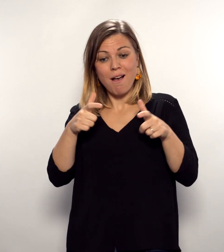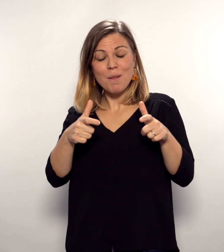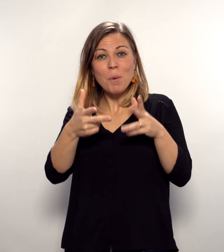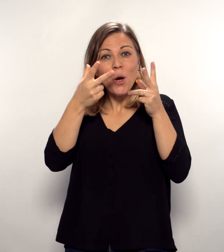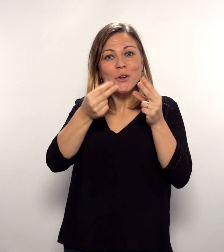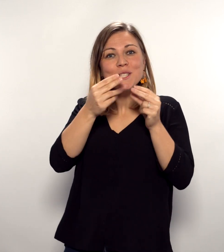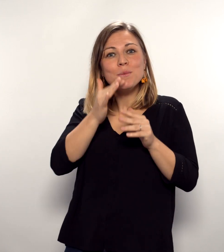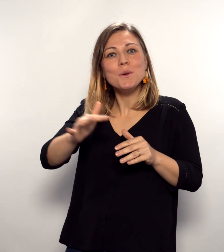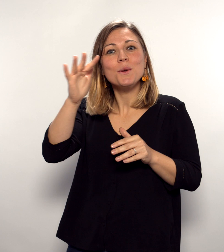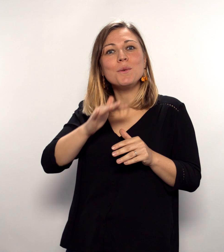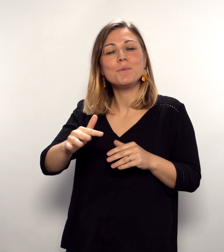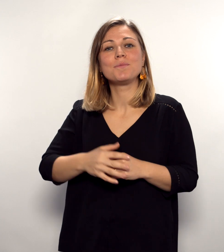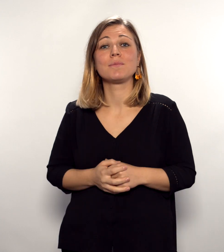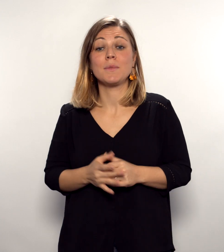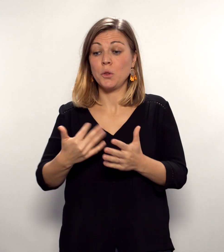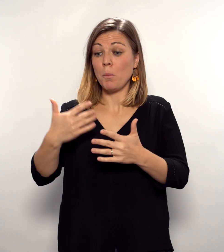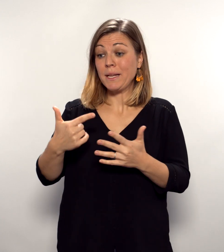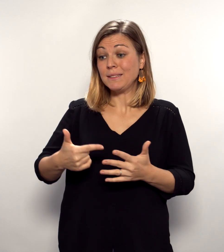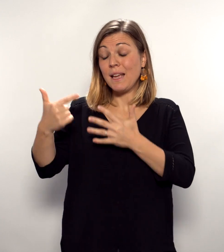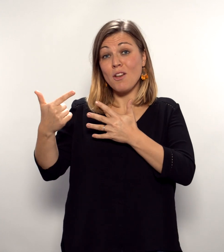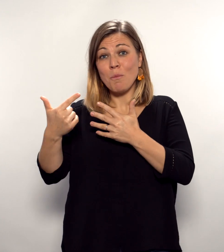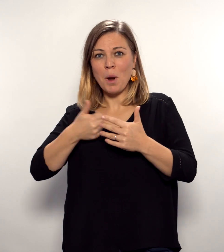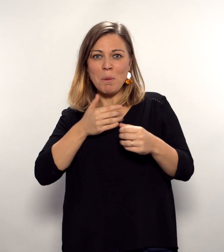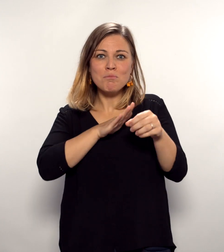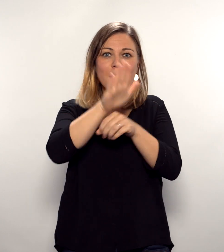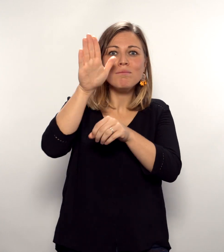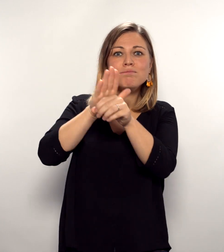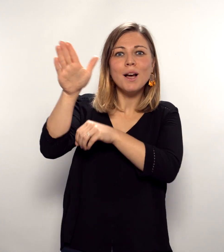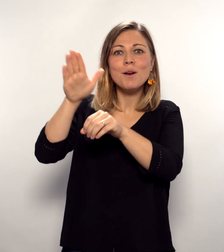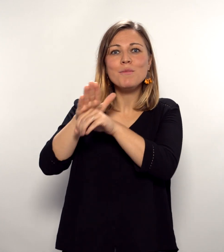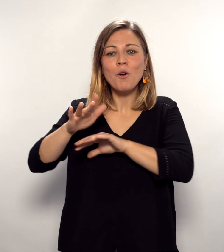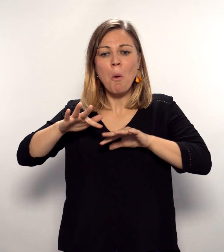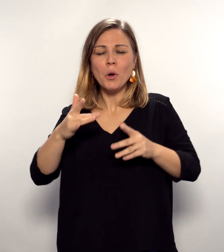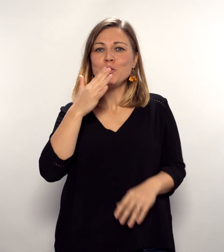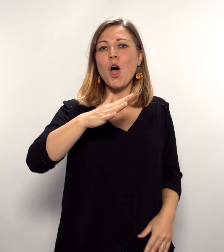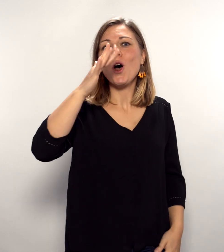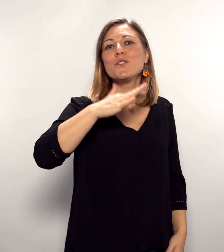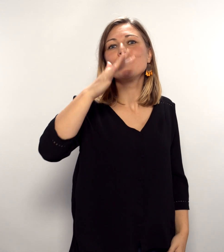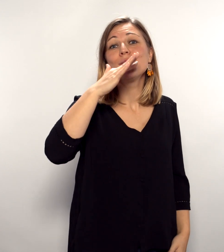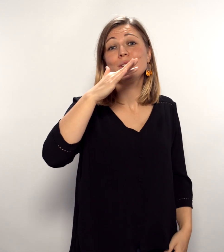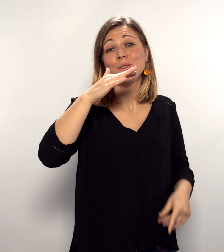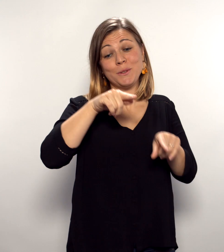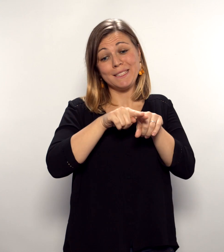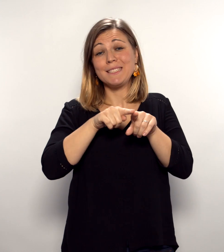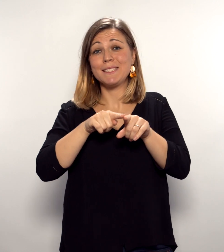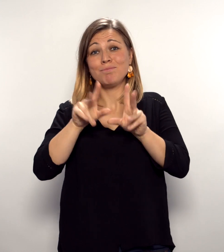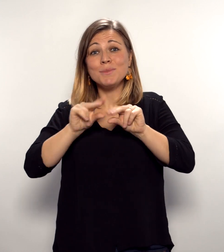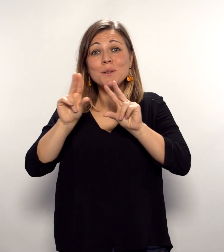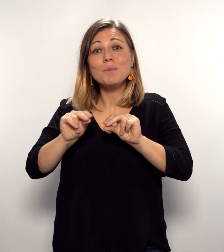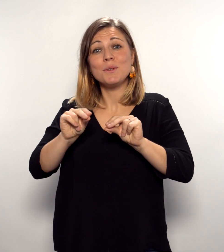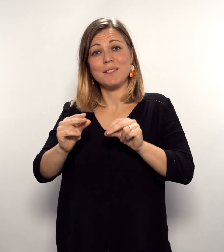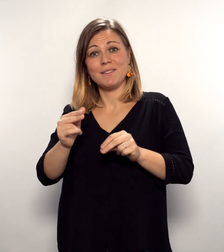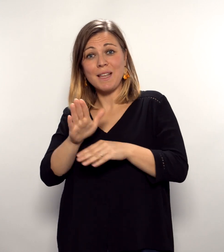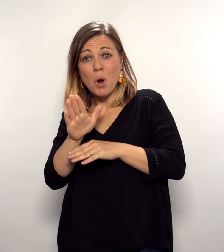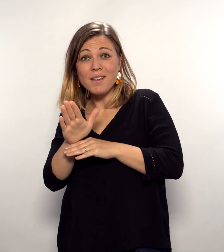2e album. Et depuis ce temps, je me promène un peu partout avec mes chants, mais aussi avec mon